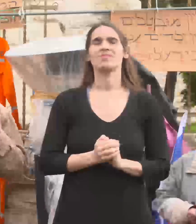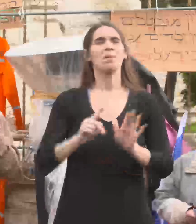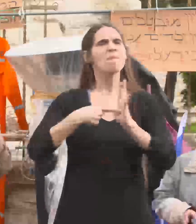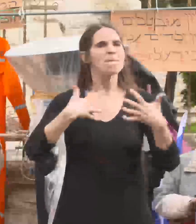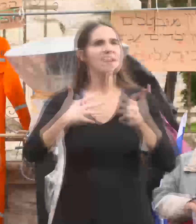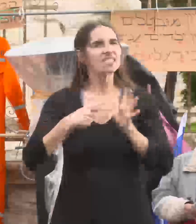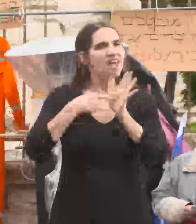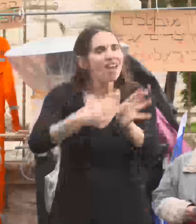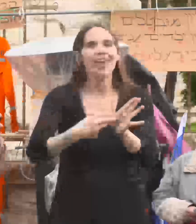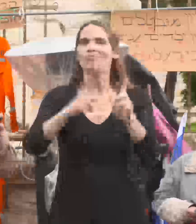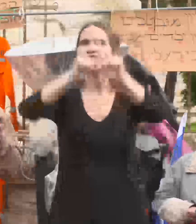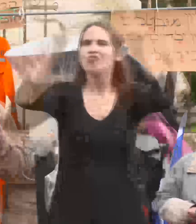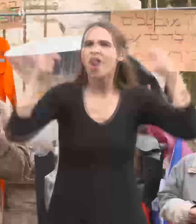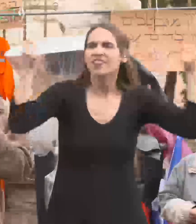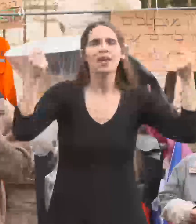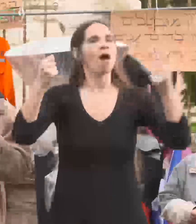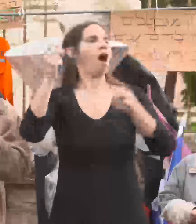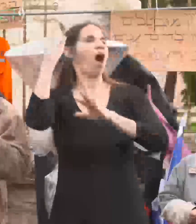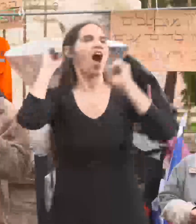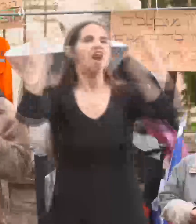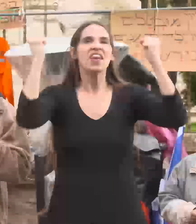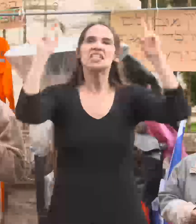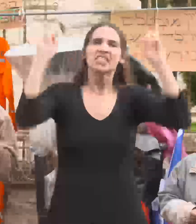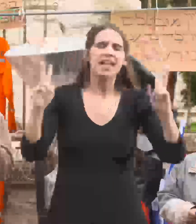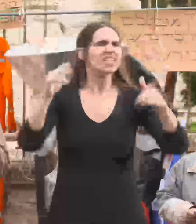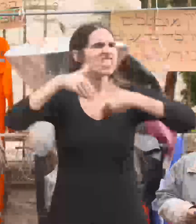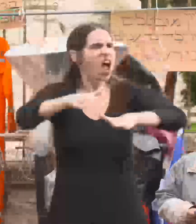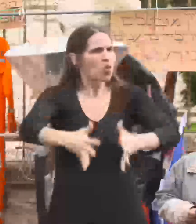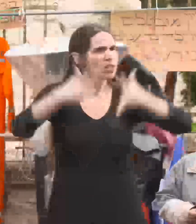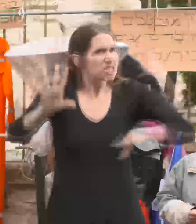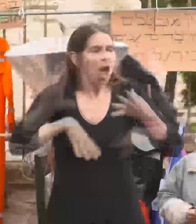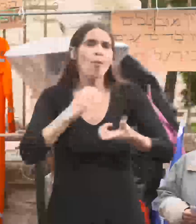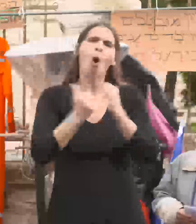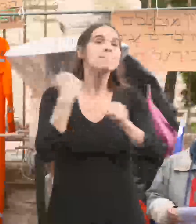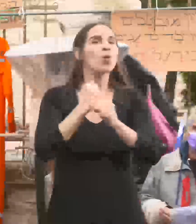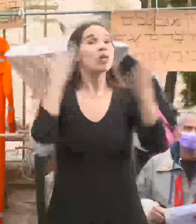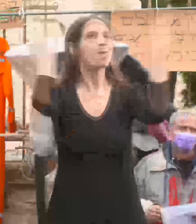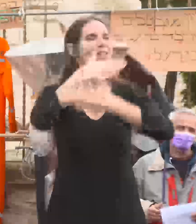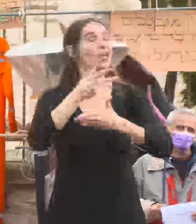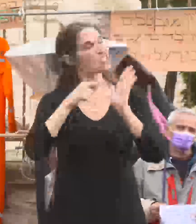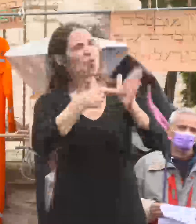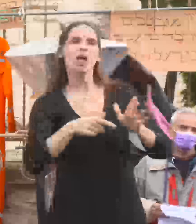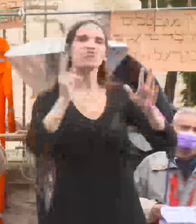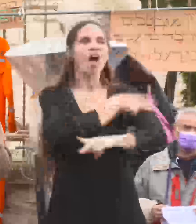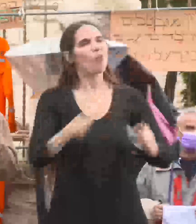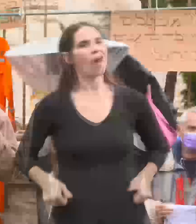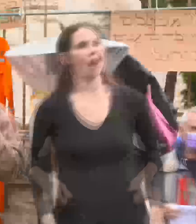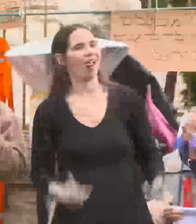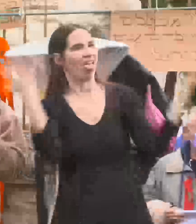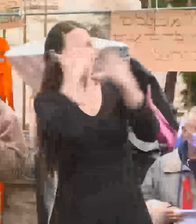במיצגים, בשלטים, בהפגנה סטטית, בצעדות זעם או בפעולות פתע שיתפסו את המשטרה עם המכנסיים למטה שבוע אחרי